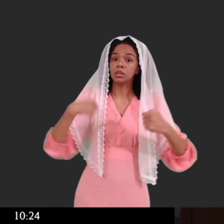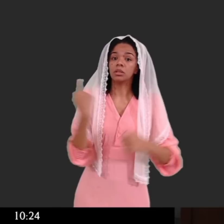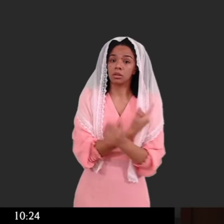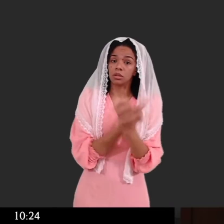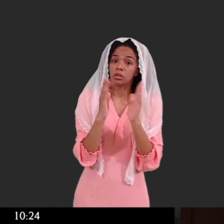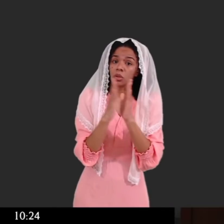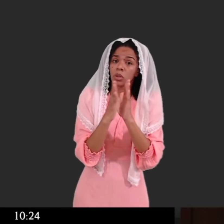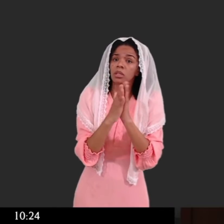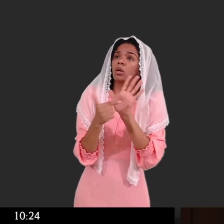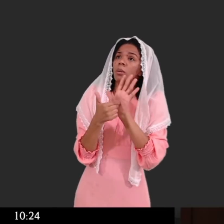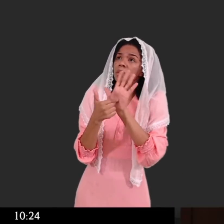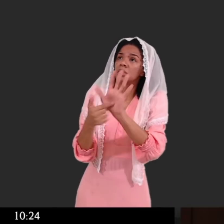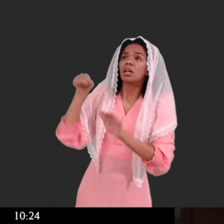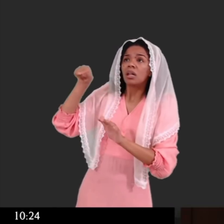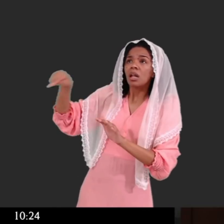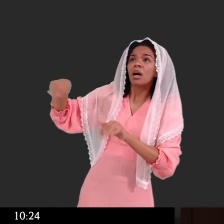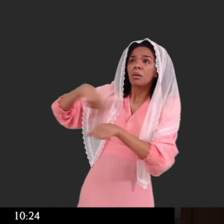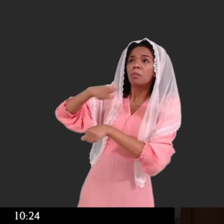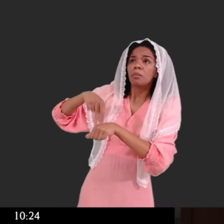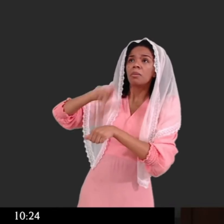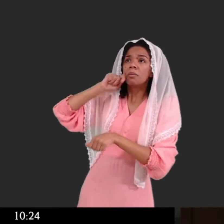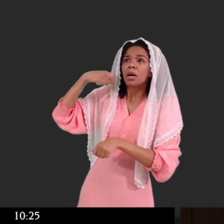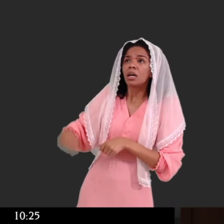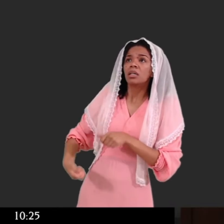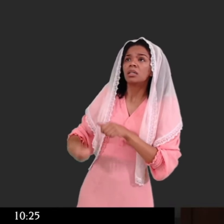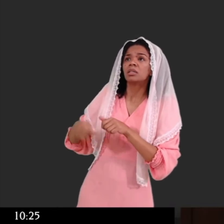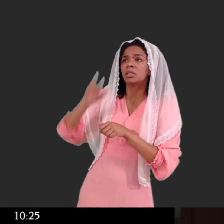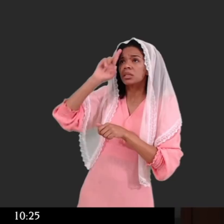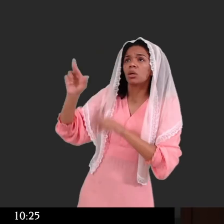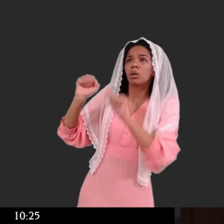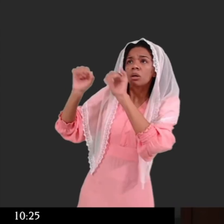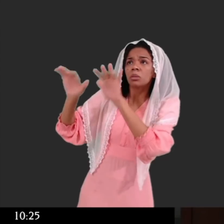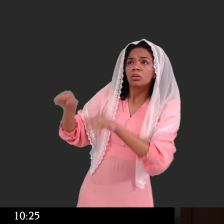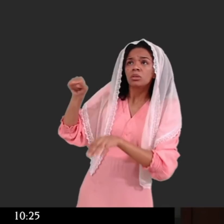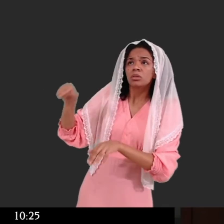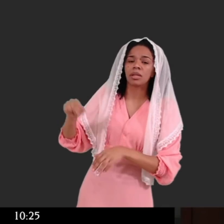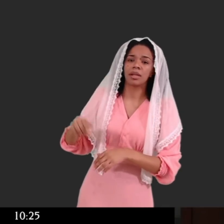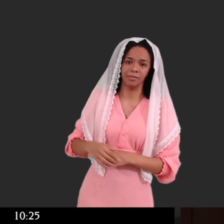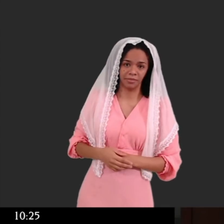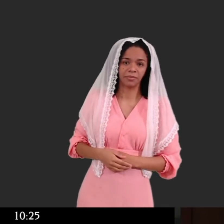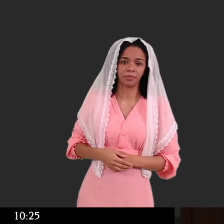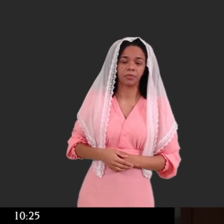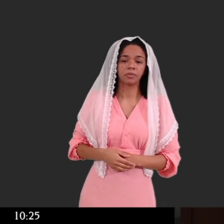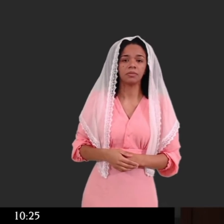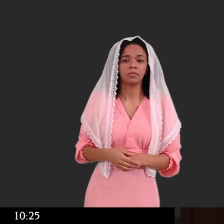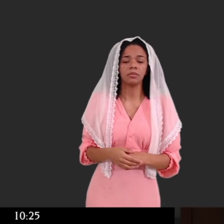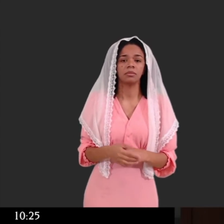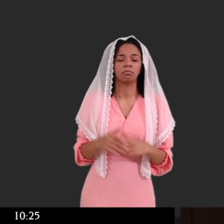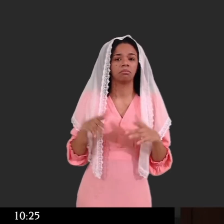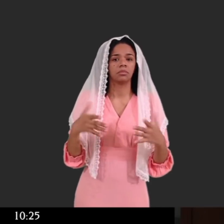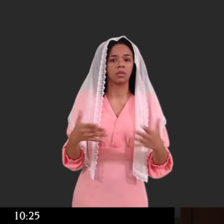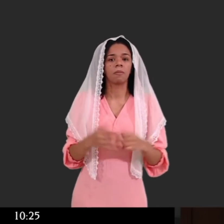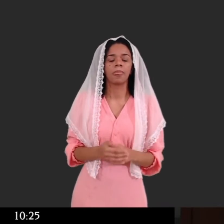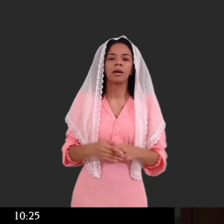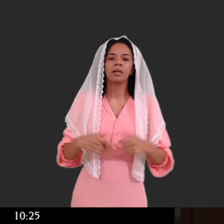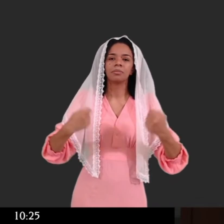não é? Interceder com nossas preces em favor daqueles que sofrem. Contudo, irmãos,